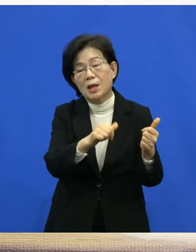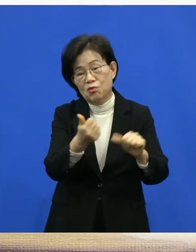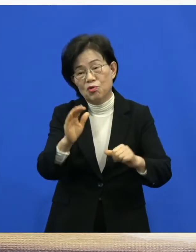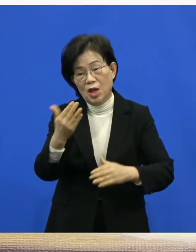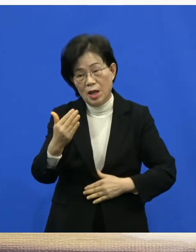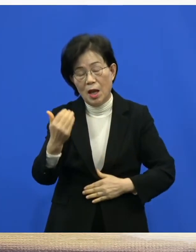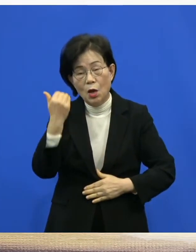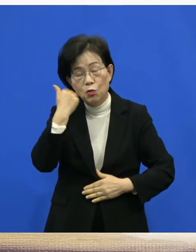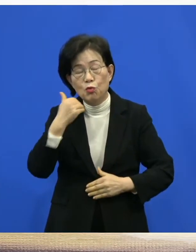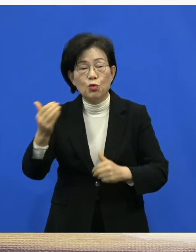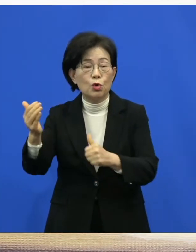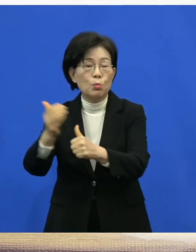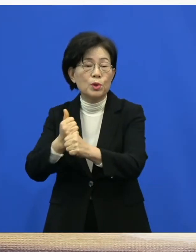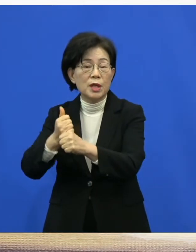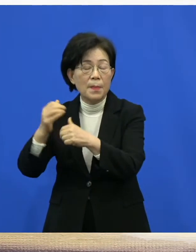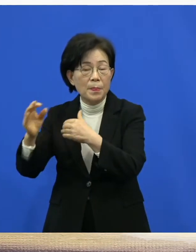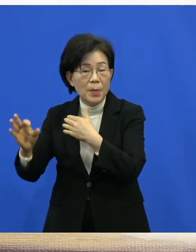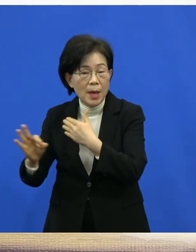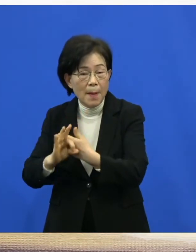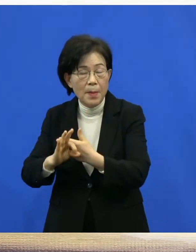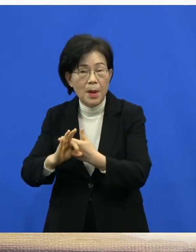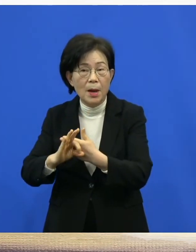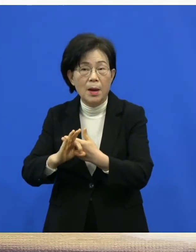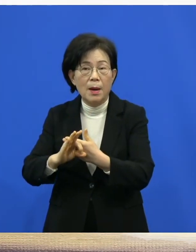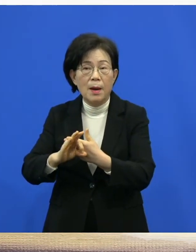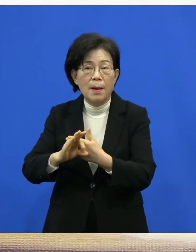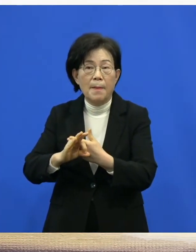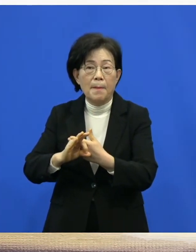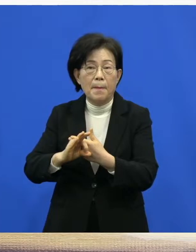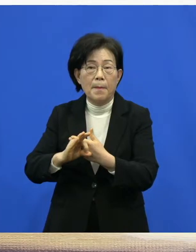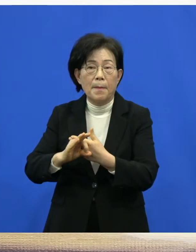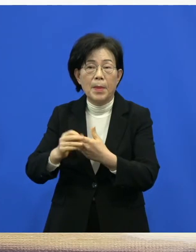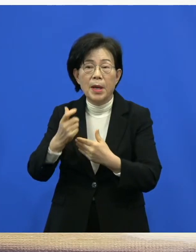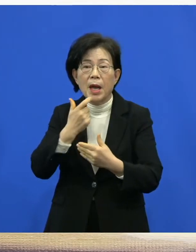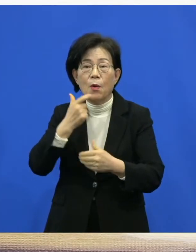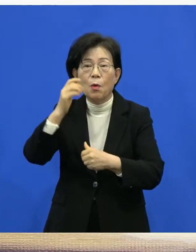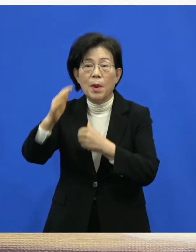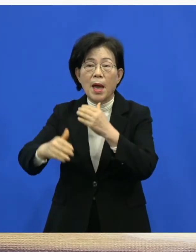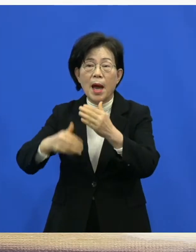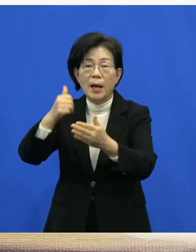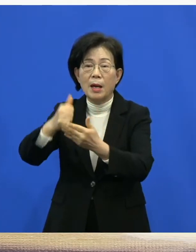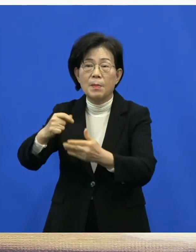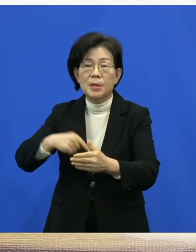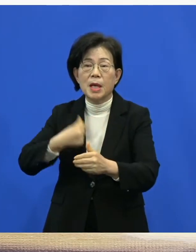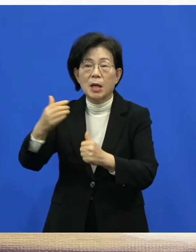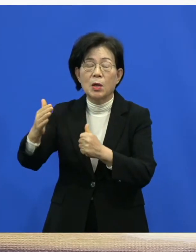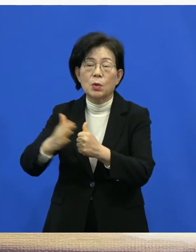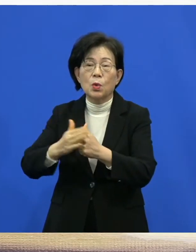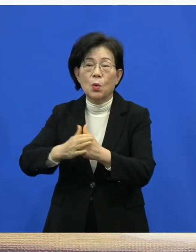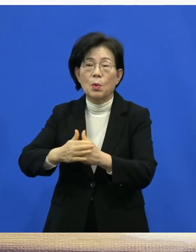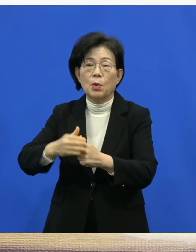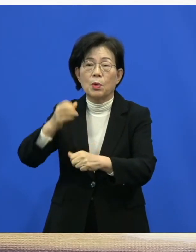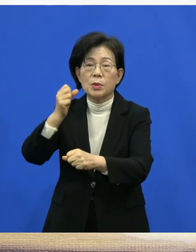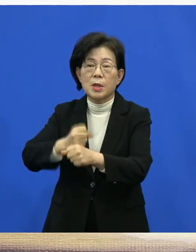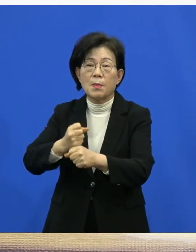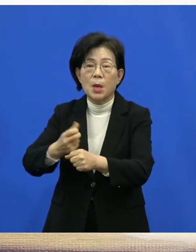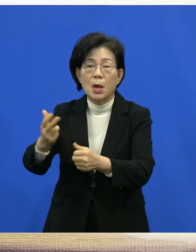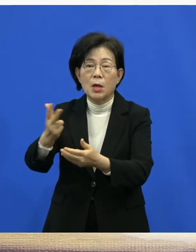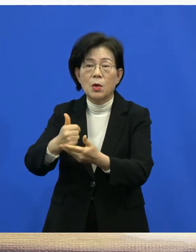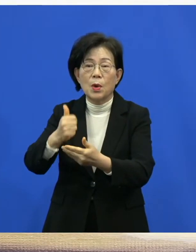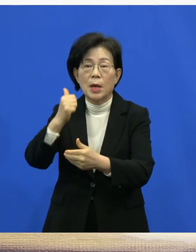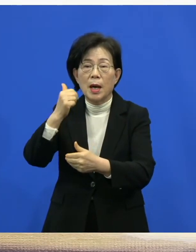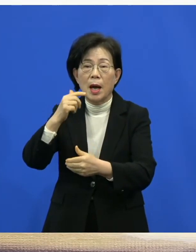누구를 붙잡아야 되는 겁니까? 146편 5절에 야곱의 하나님을 자기 도움으로 삼으며 여호와